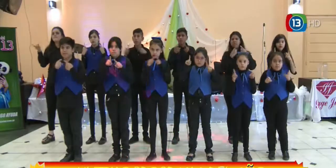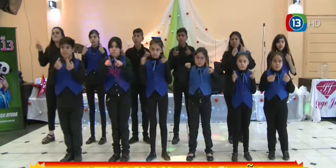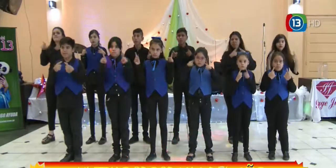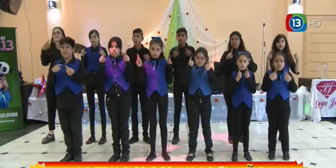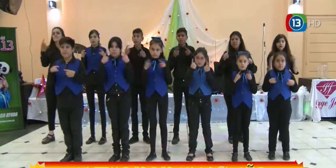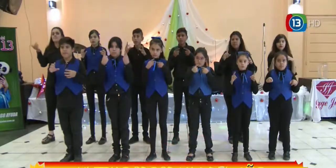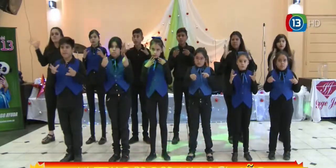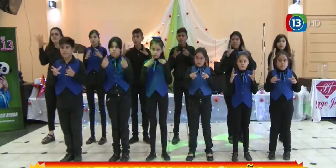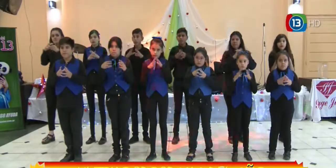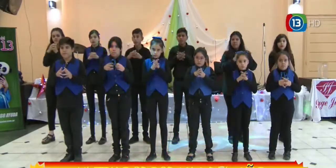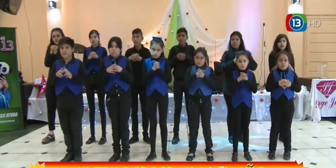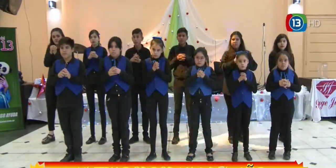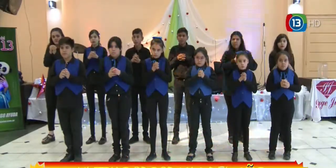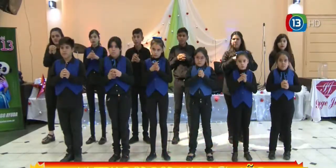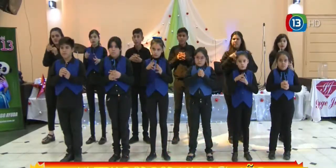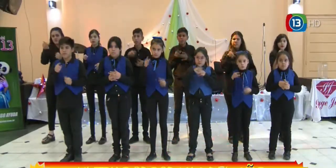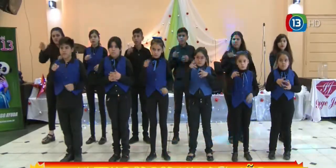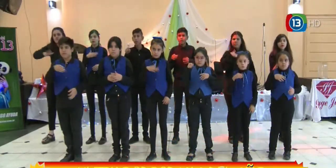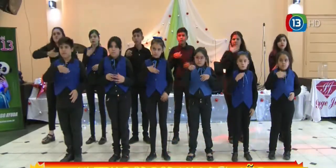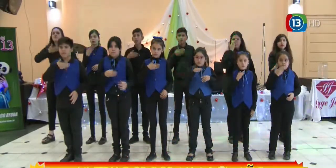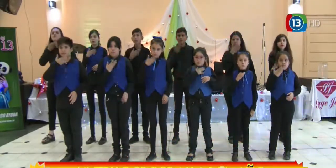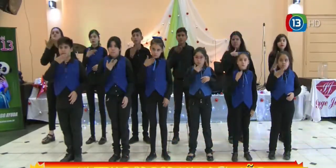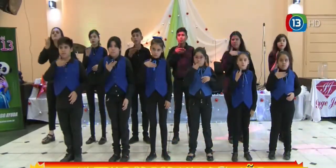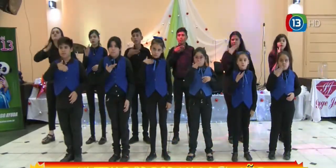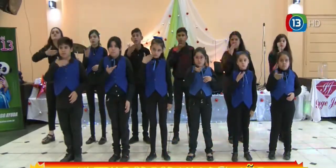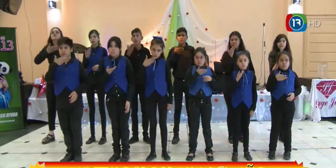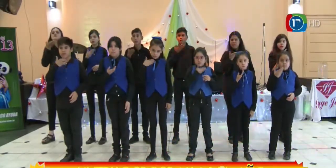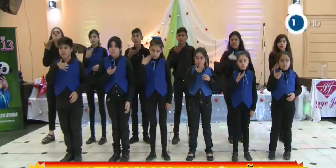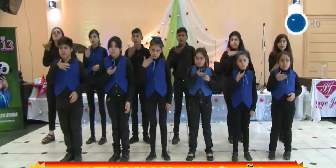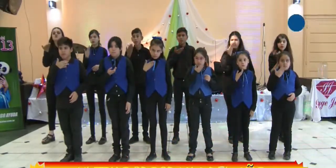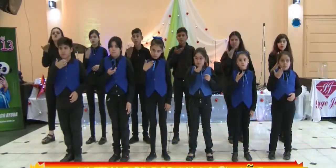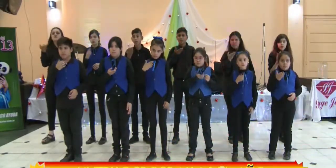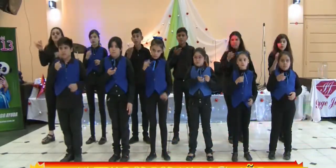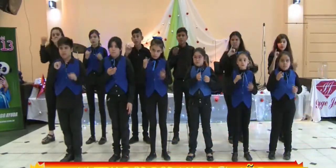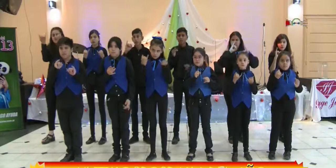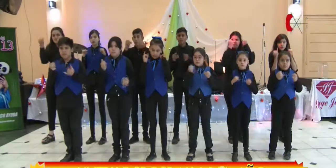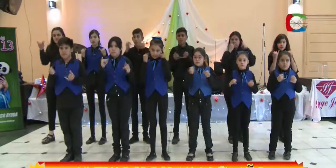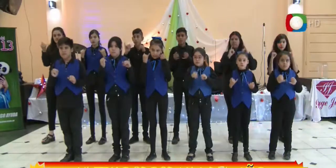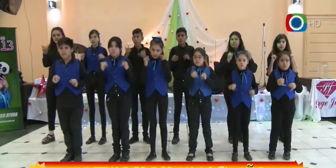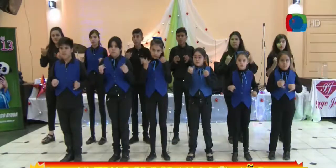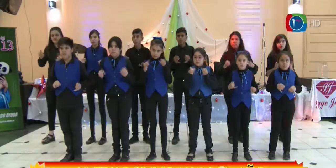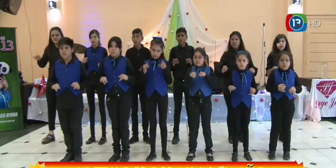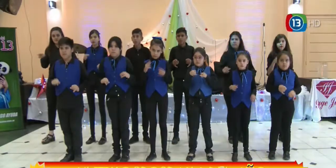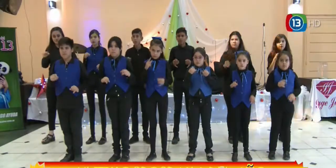has unido tu voz Hay paz en tu corazón